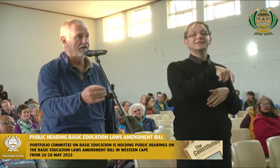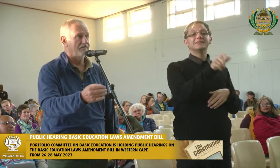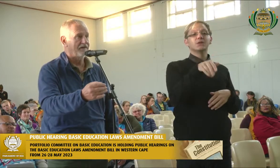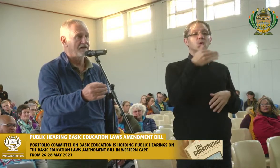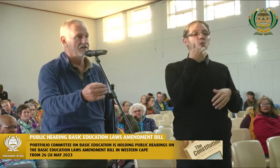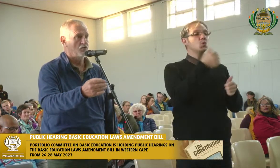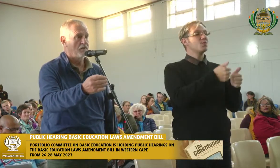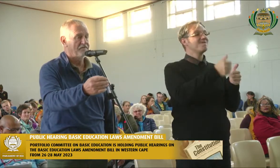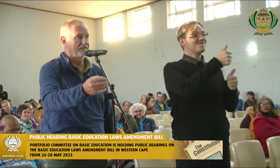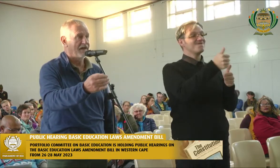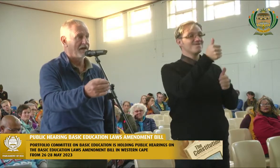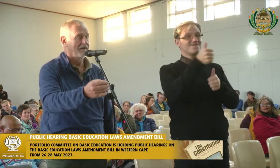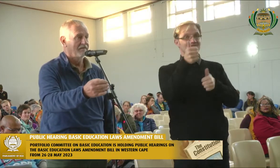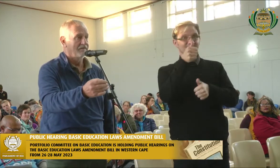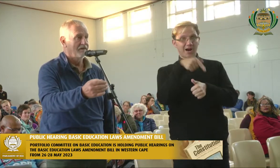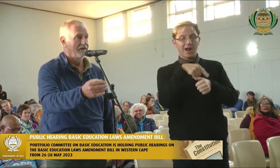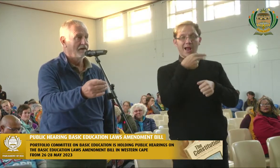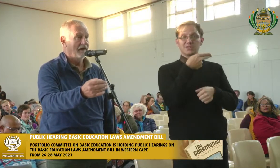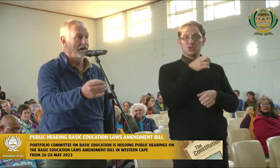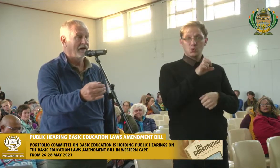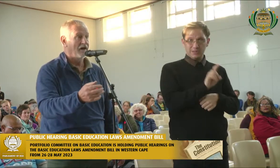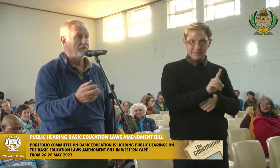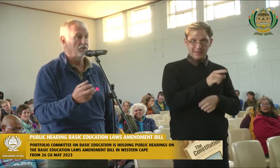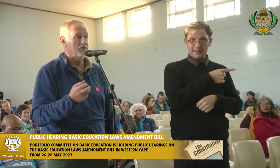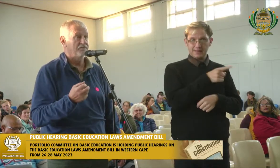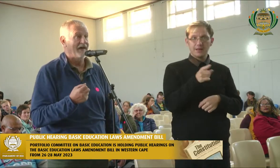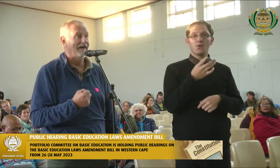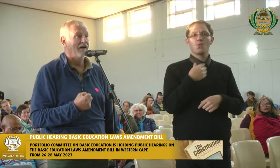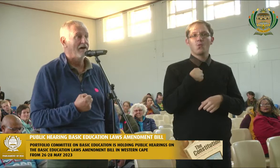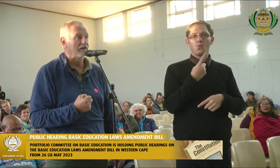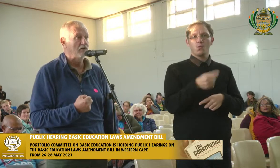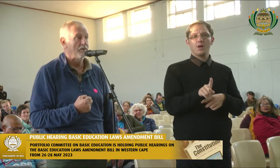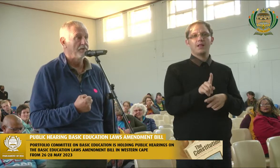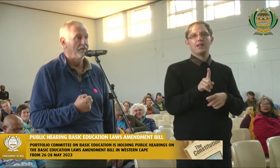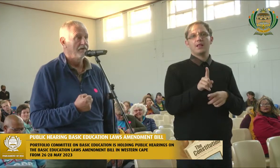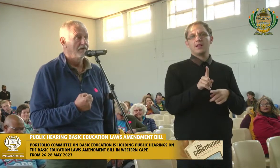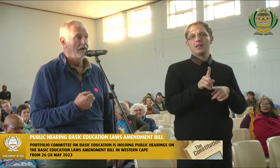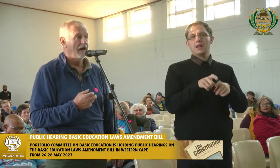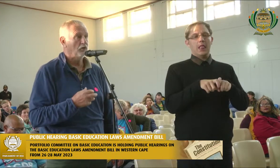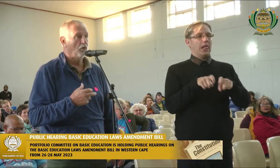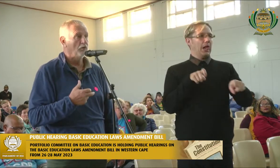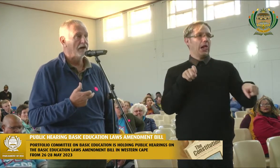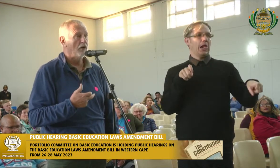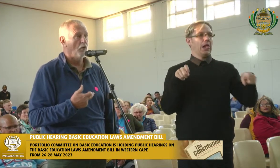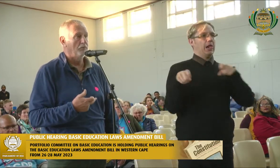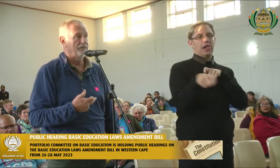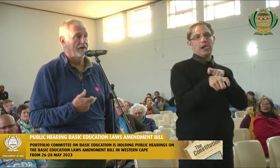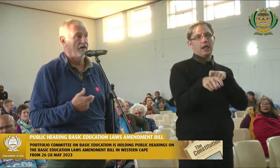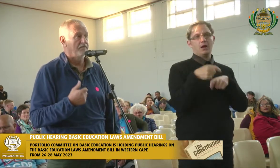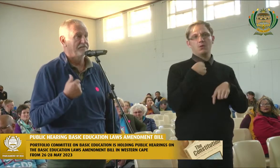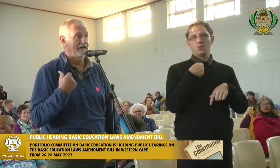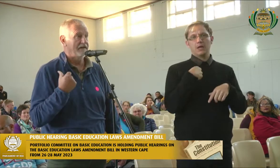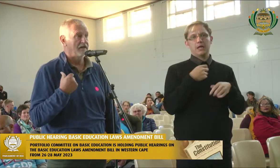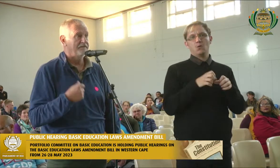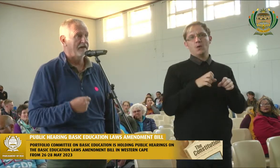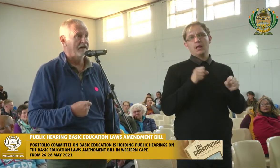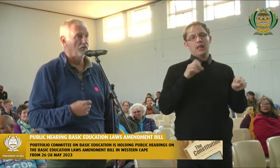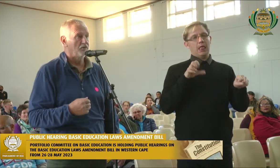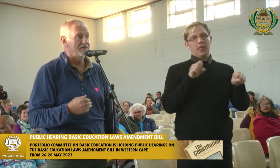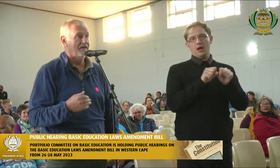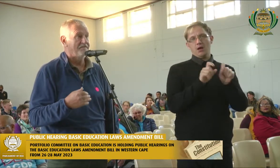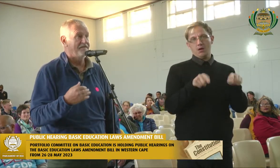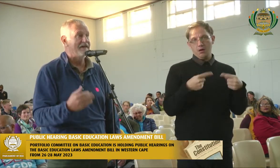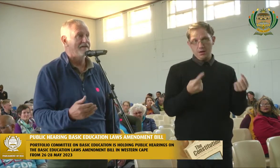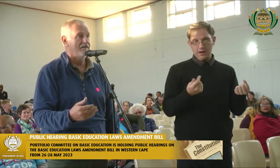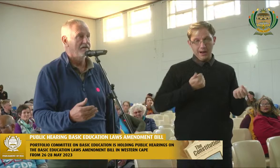daardie onderwyshoofde, hulle gaan met ons weghardloop. Ek kon hulle omdraai. Verlede week